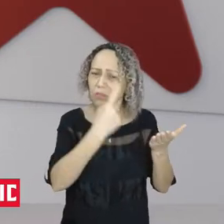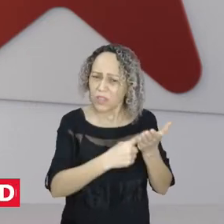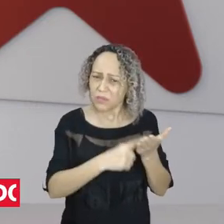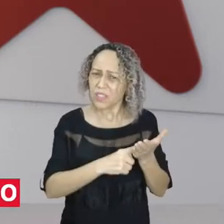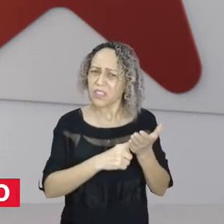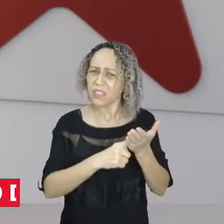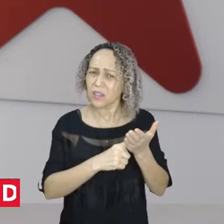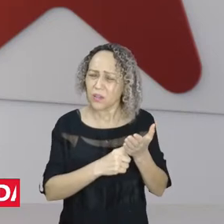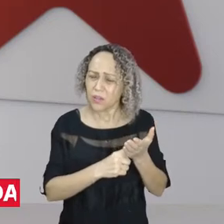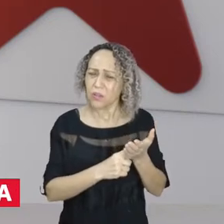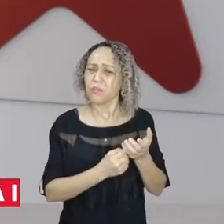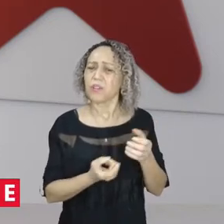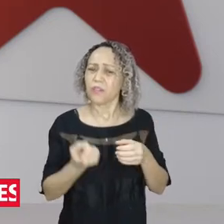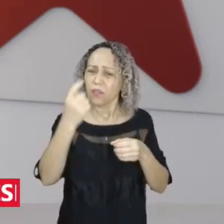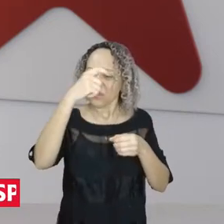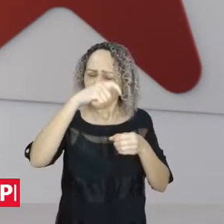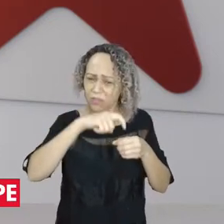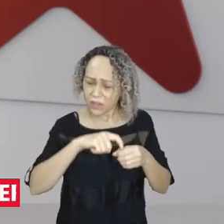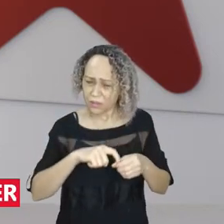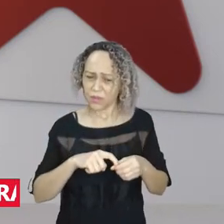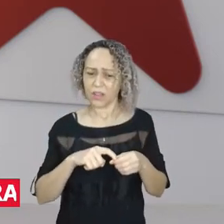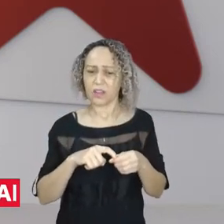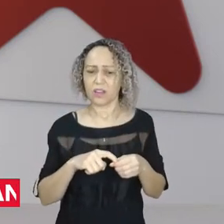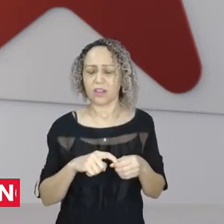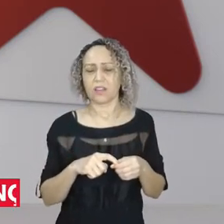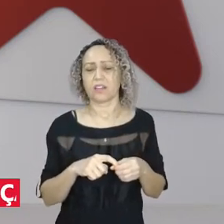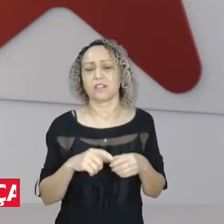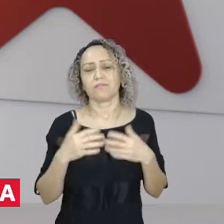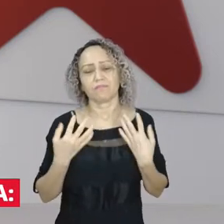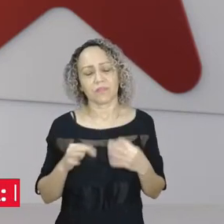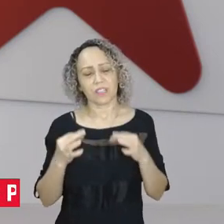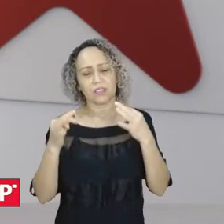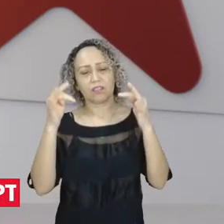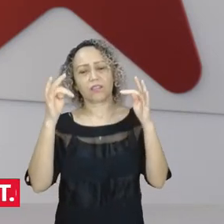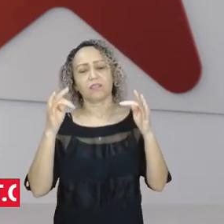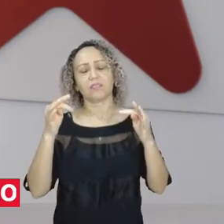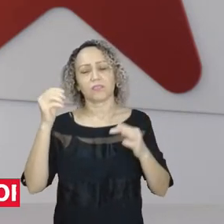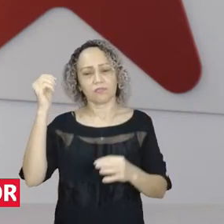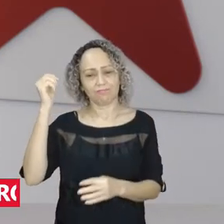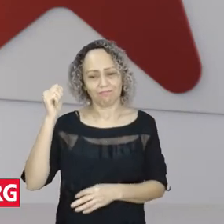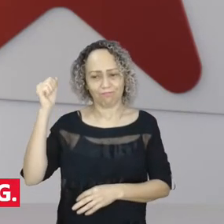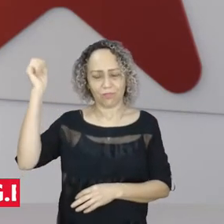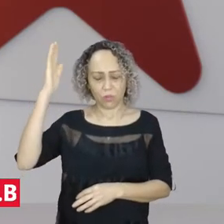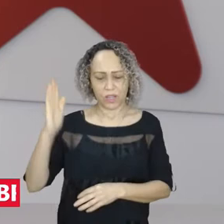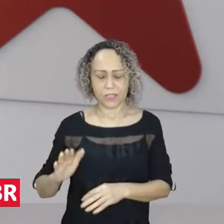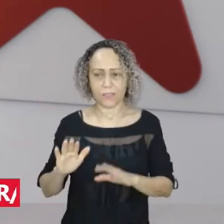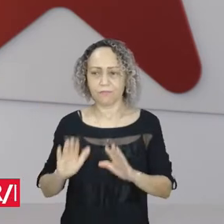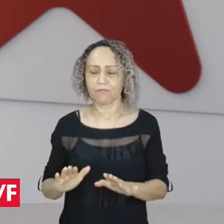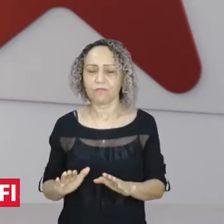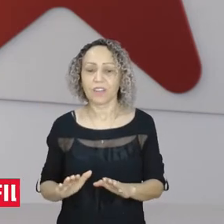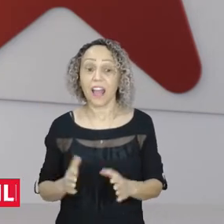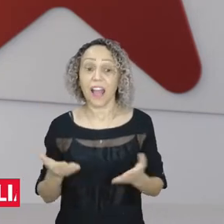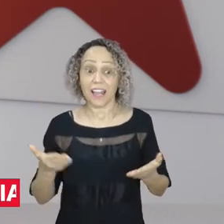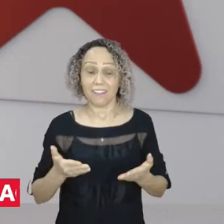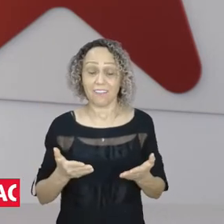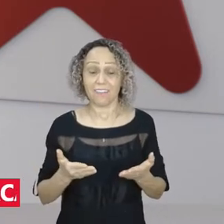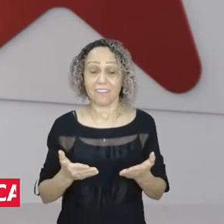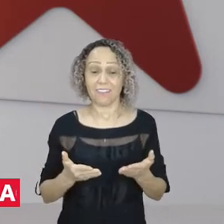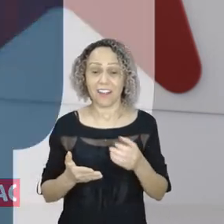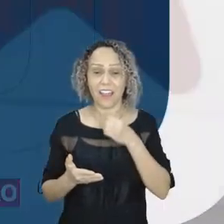país. E a gente vai agora direto para a nossa próxima entrevista, que hoje a gente vai falar de comitê. Vamos